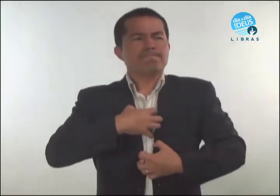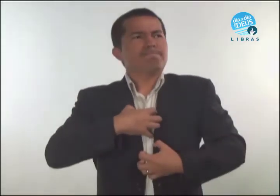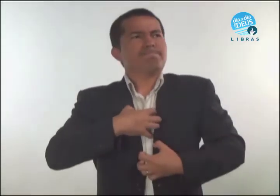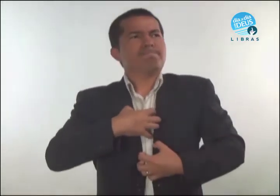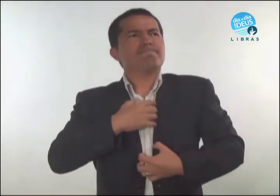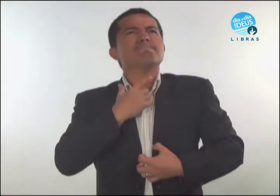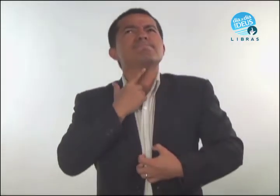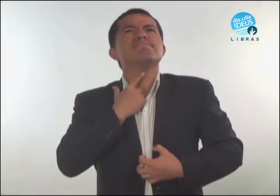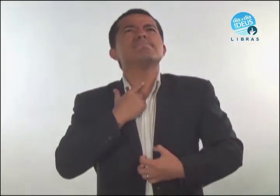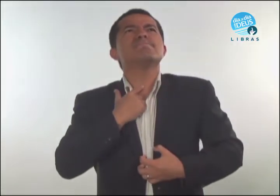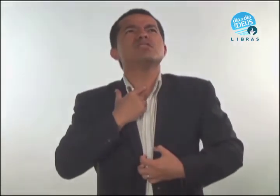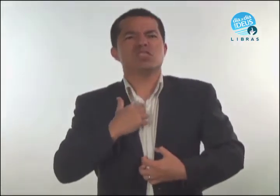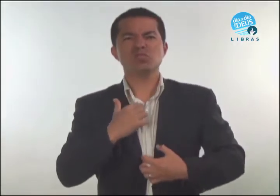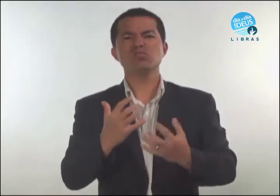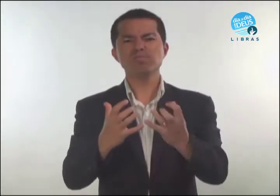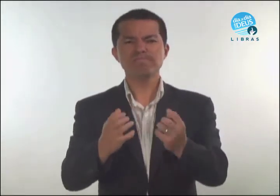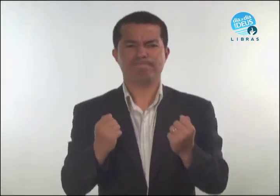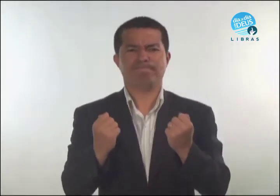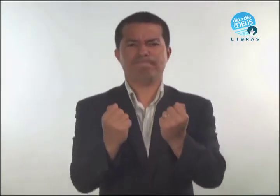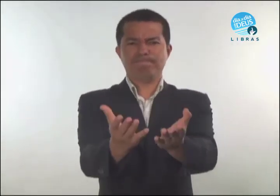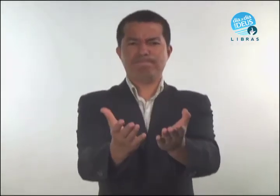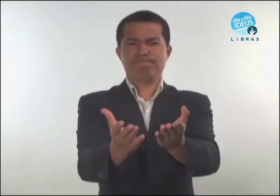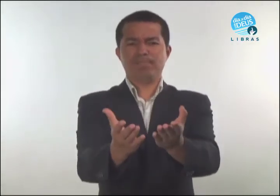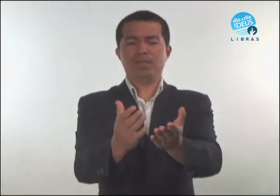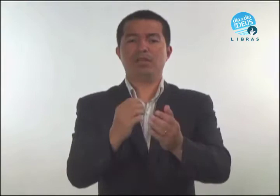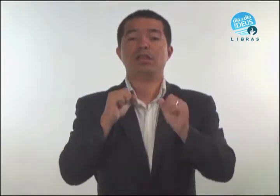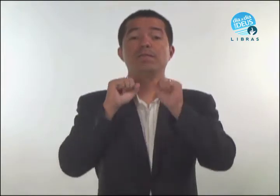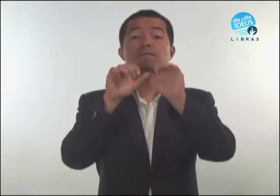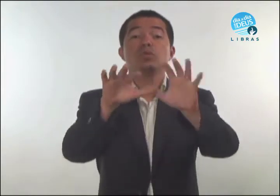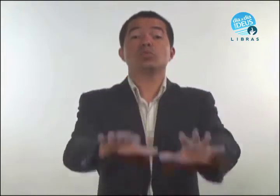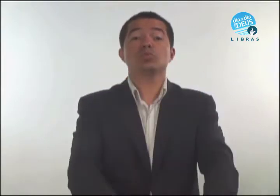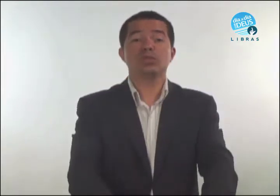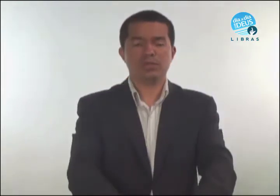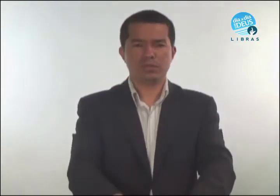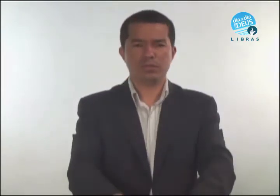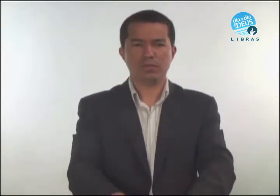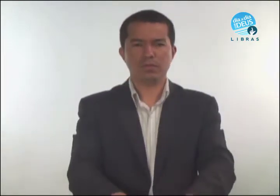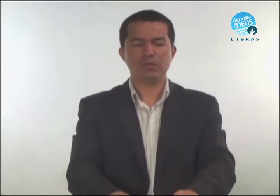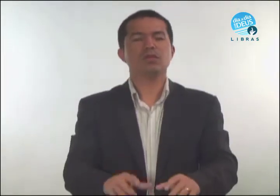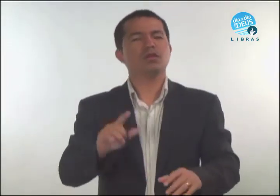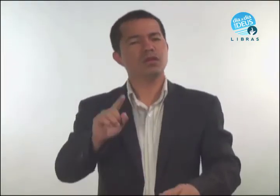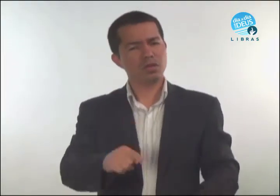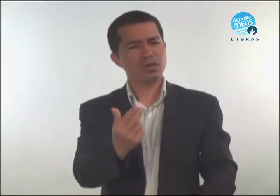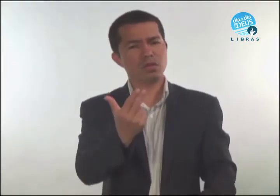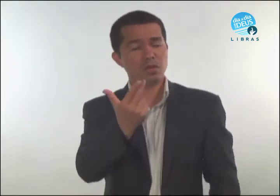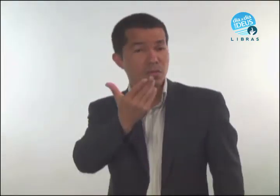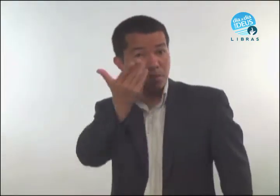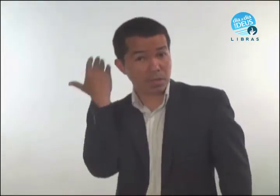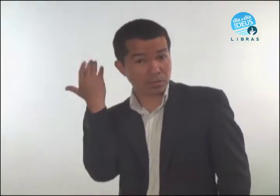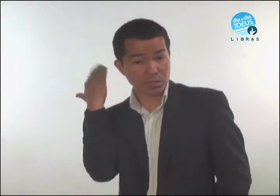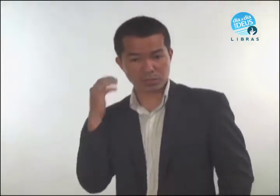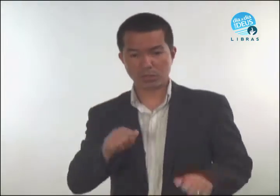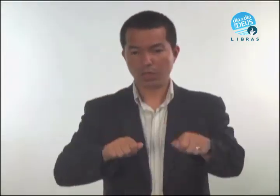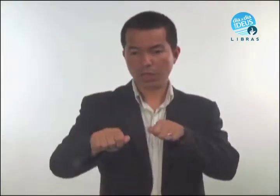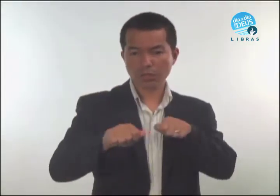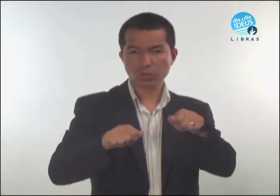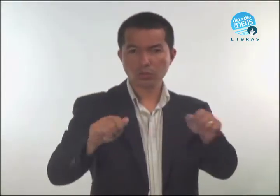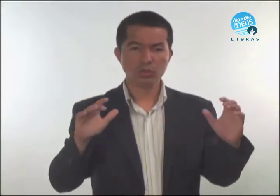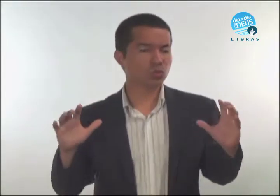começasse a ter esse mover do Espírito. E não é que ninguém estivesse cobrando, havia um mover do Espírito, havia alguma coisa que dizia: olha, agora é